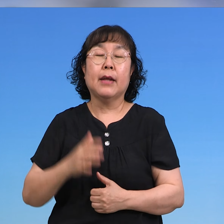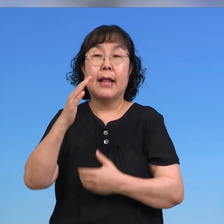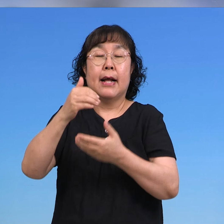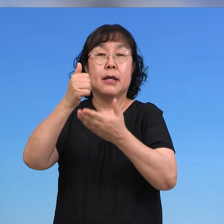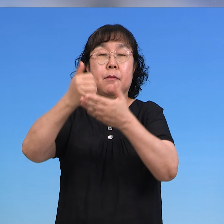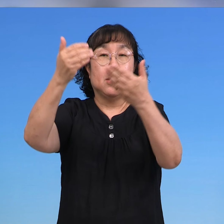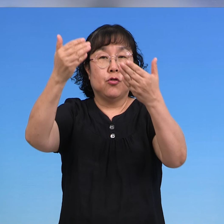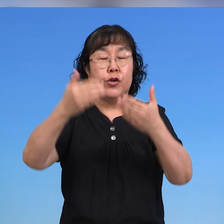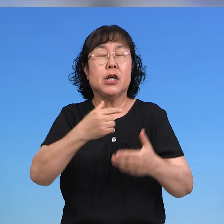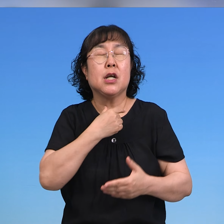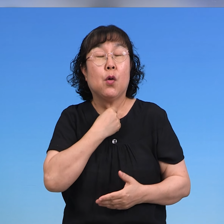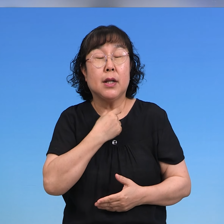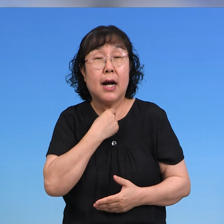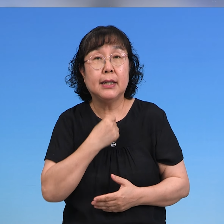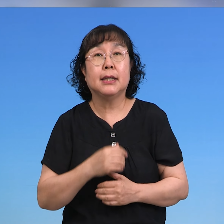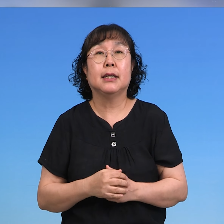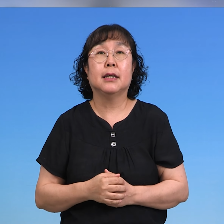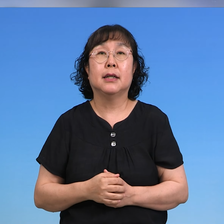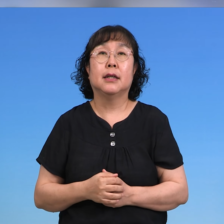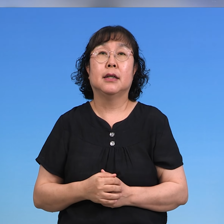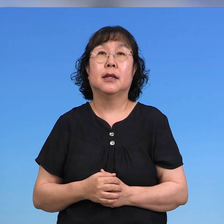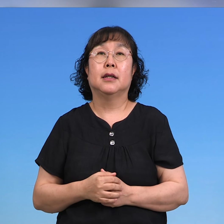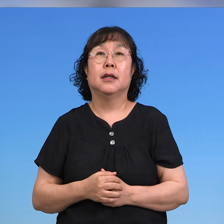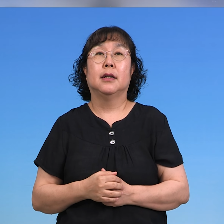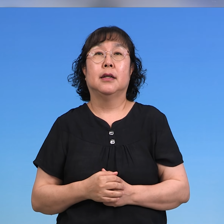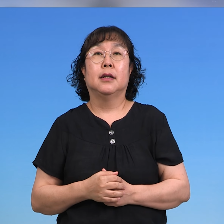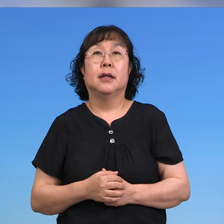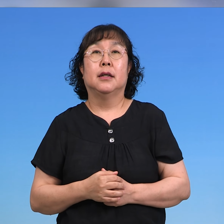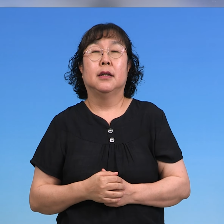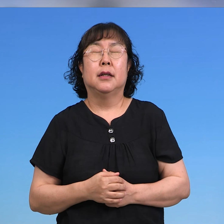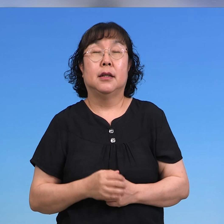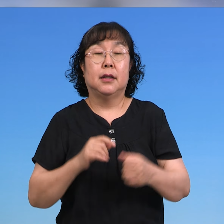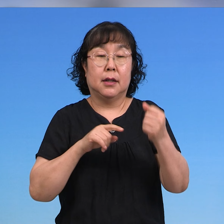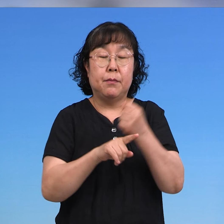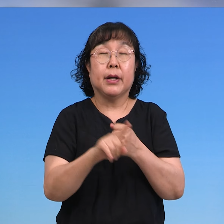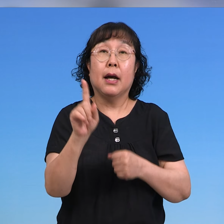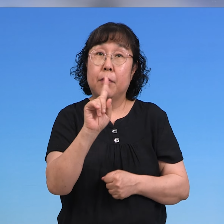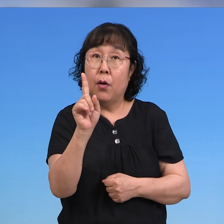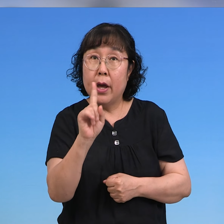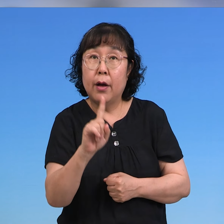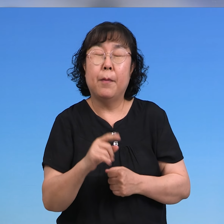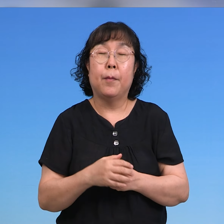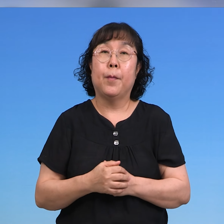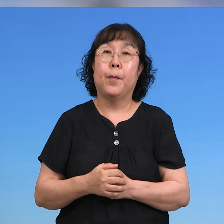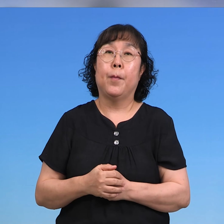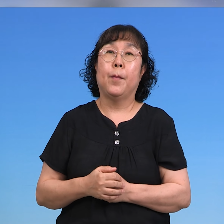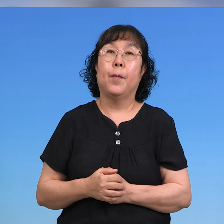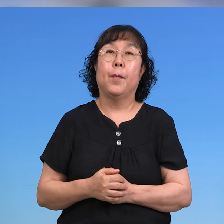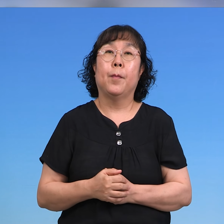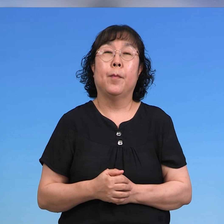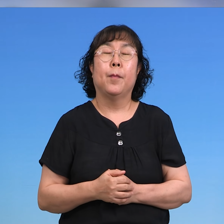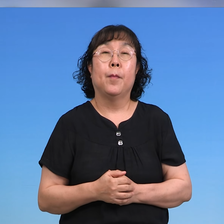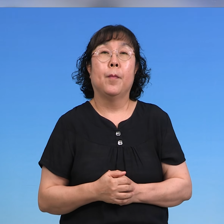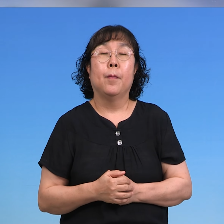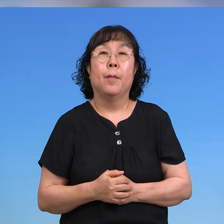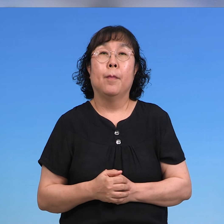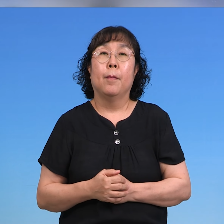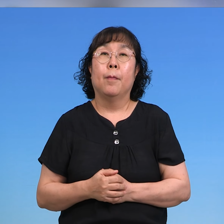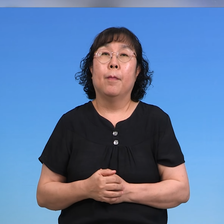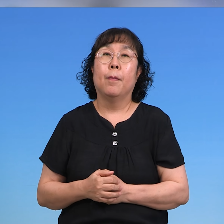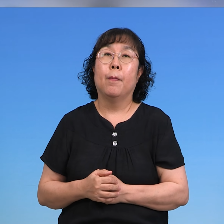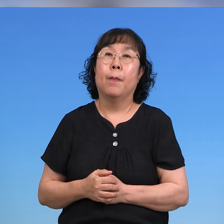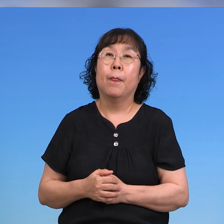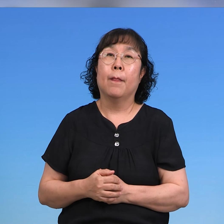주시고자 하시는 이 그 말씀 의도가 뭐냐면은 지금 그리고 또 사실은요.